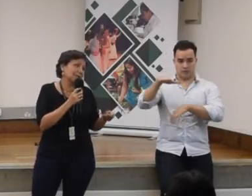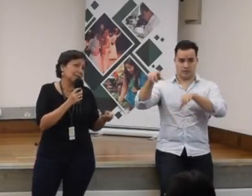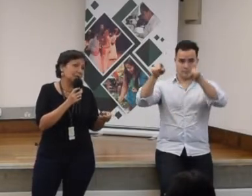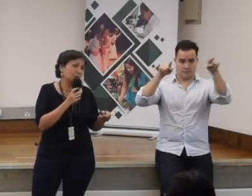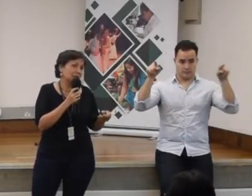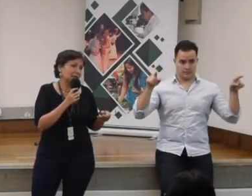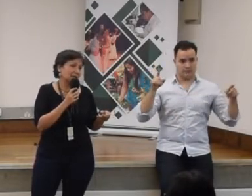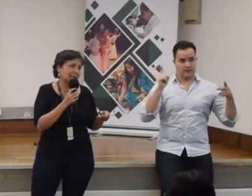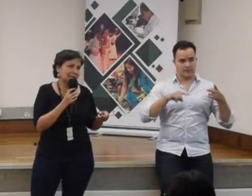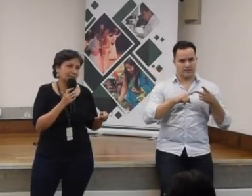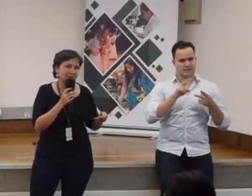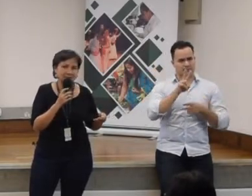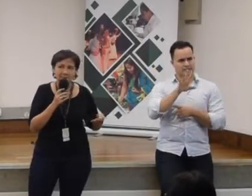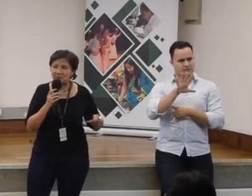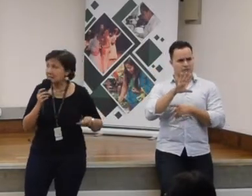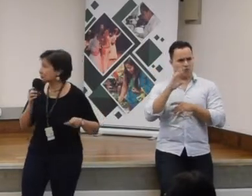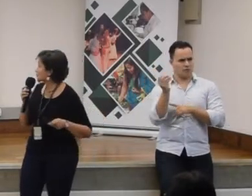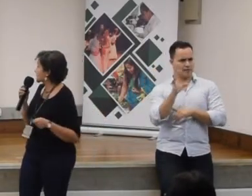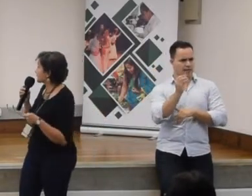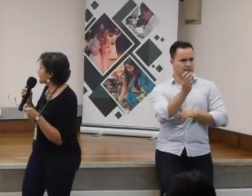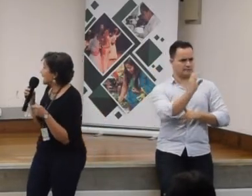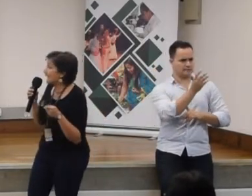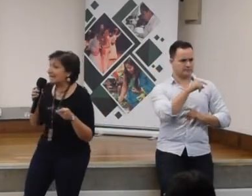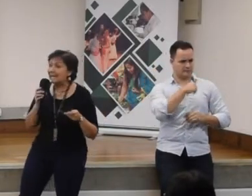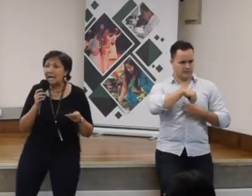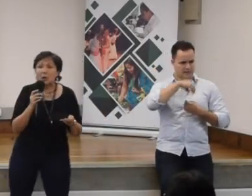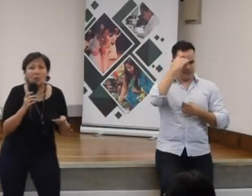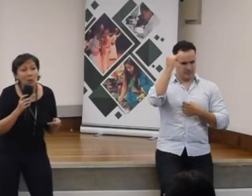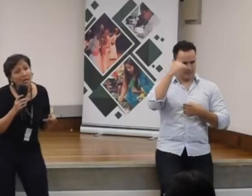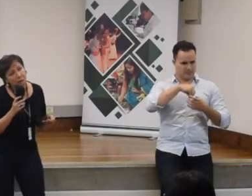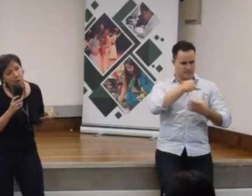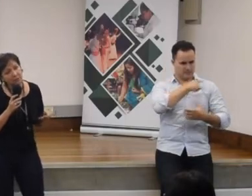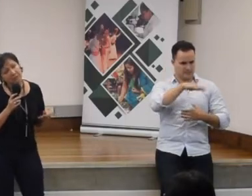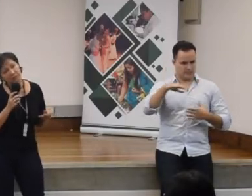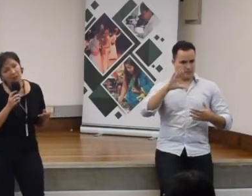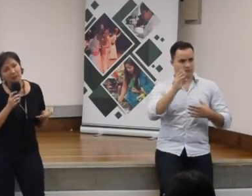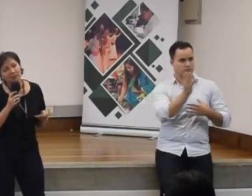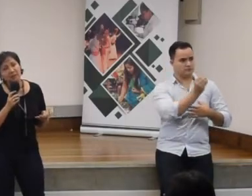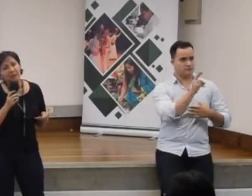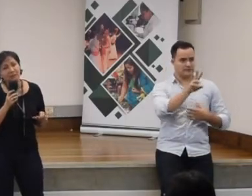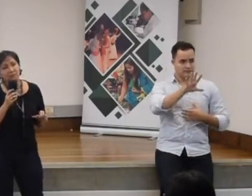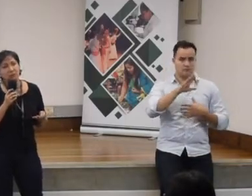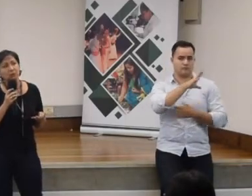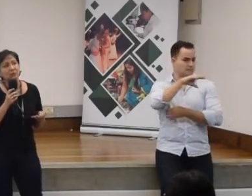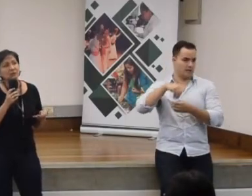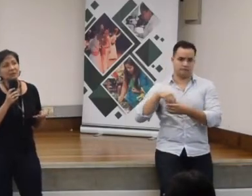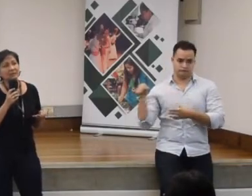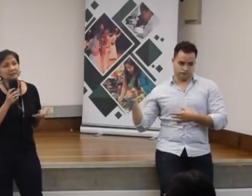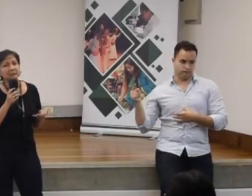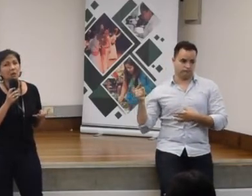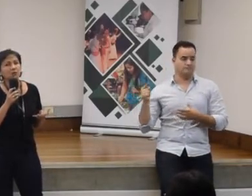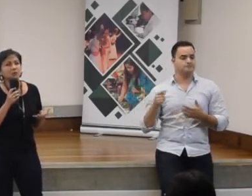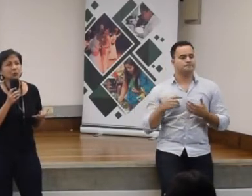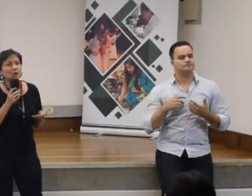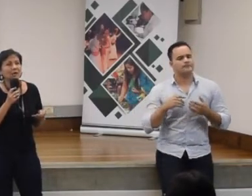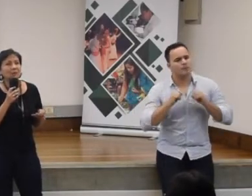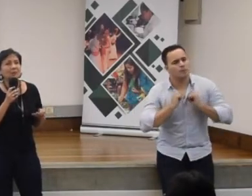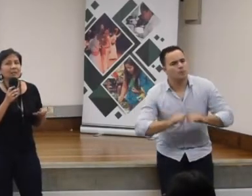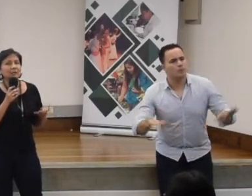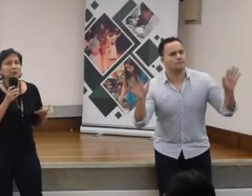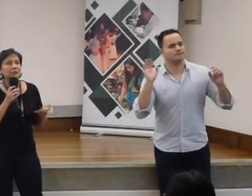casi las 25 unidades académicas. Entonces, la convocatoria, que fue el primer paso que tuvimos a partir de